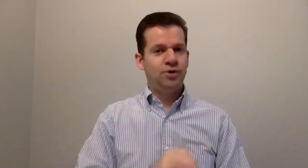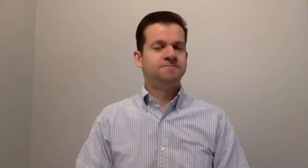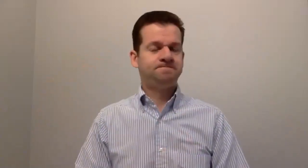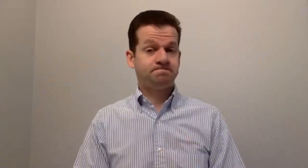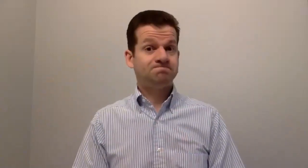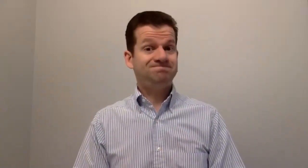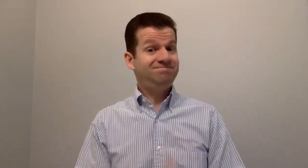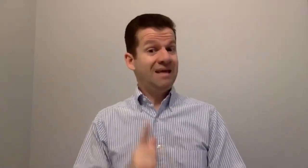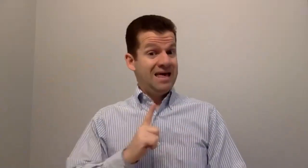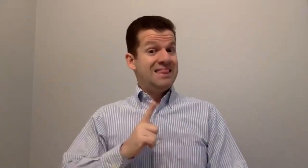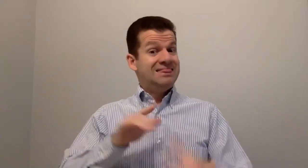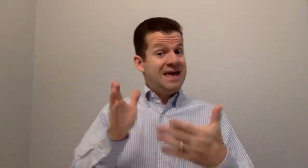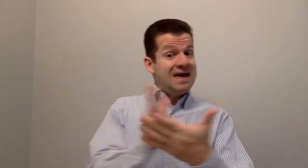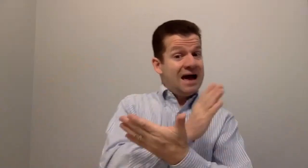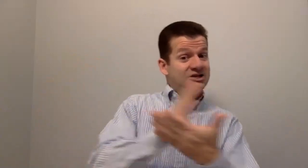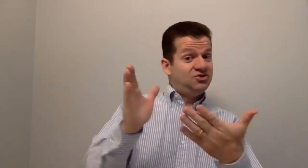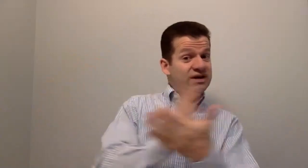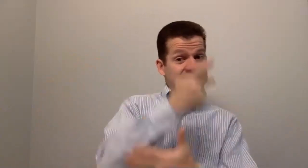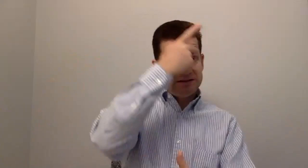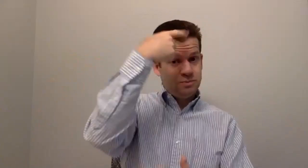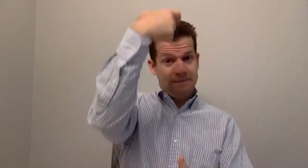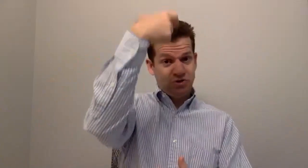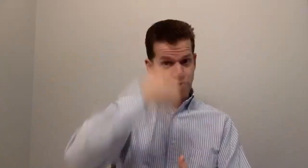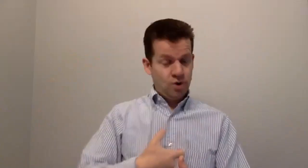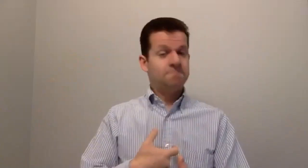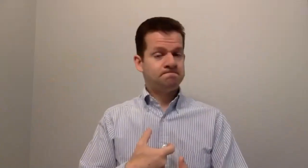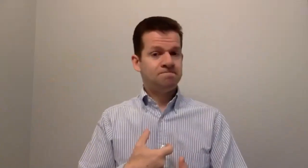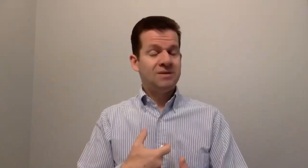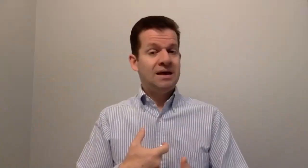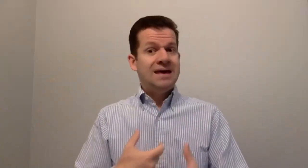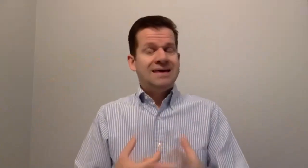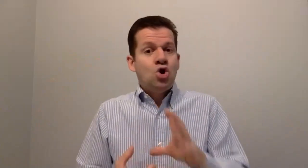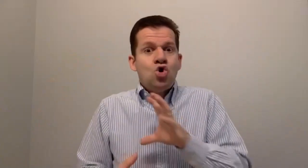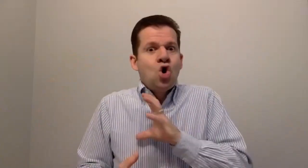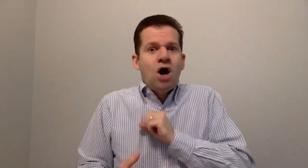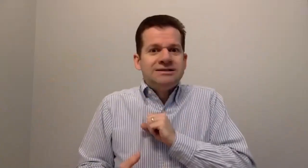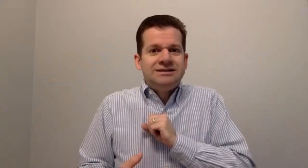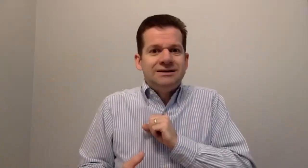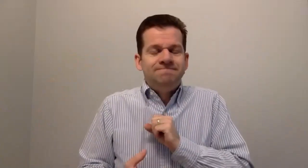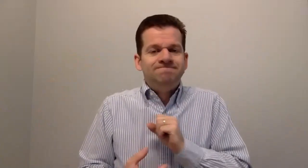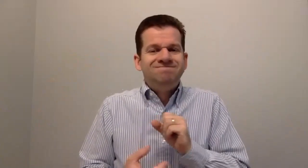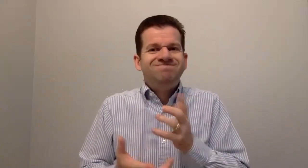amor. Tem, às vezes, uma pessoa que gosta,